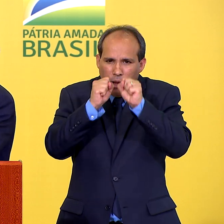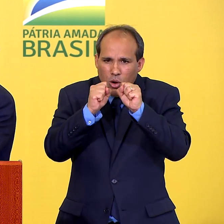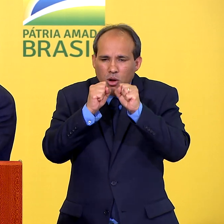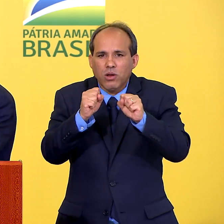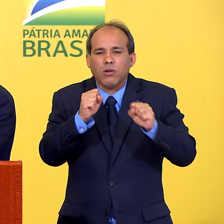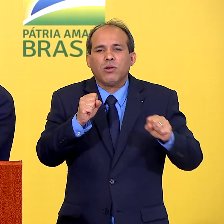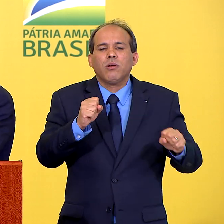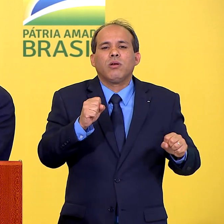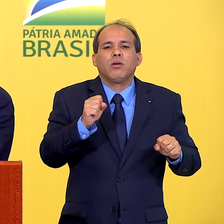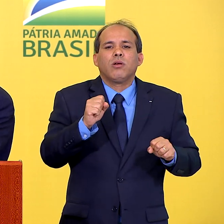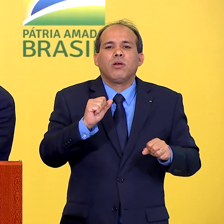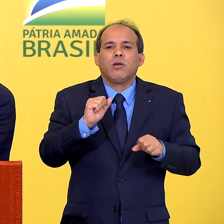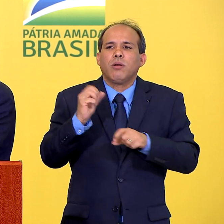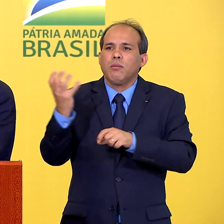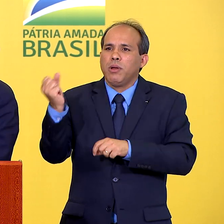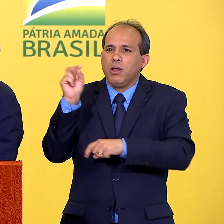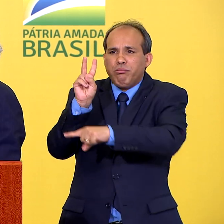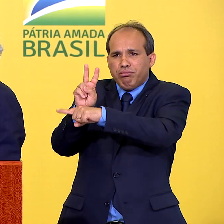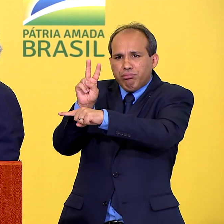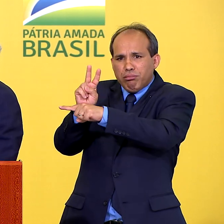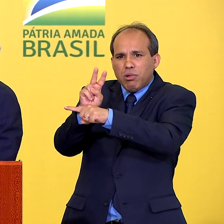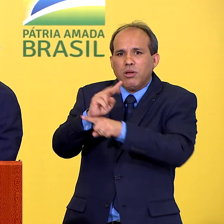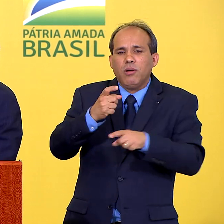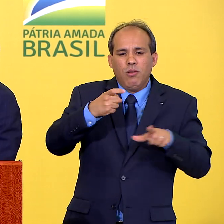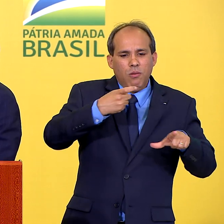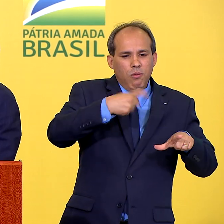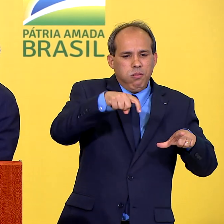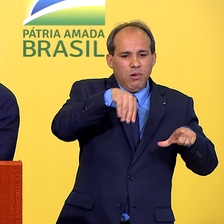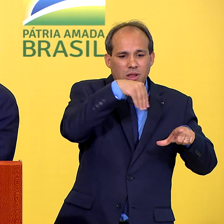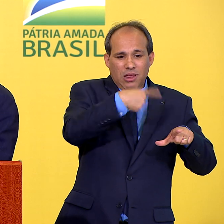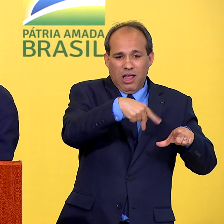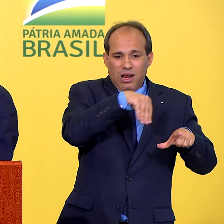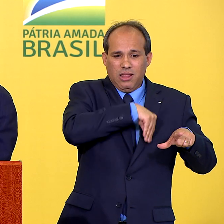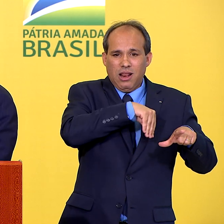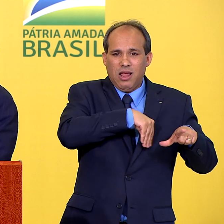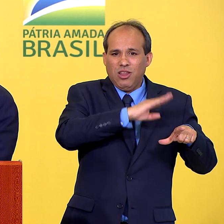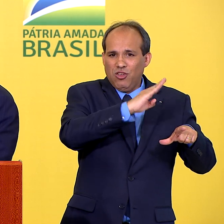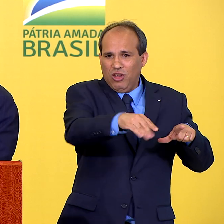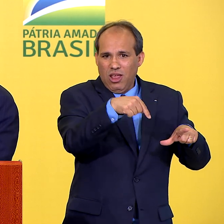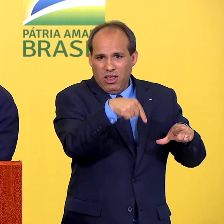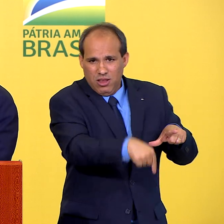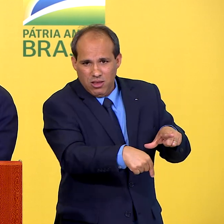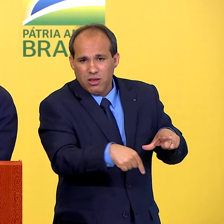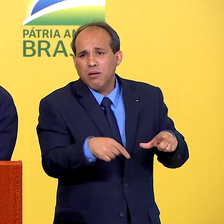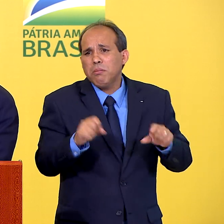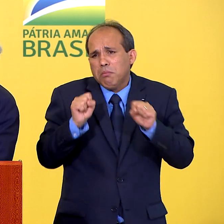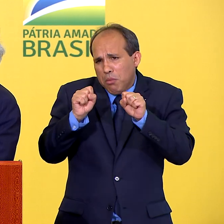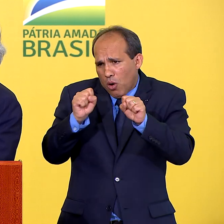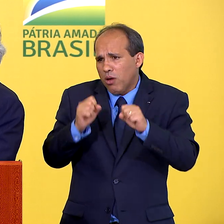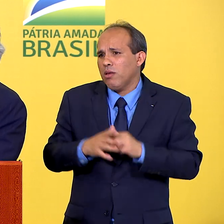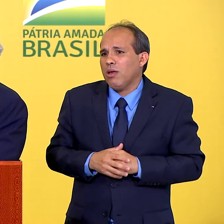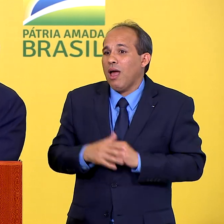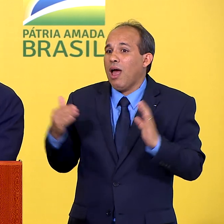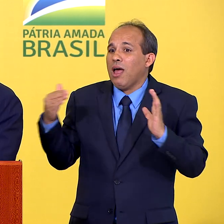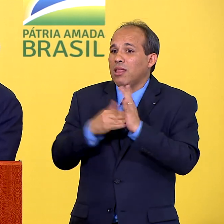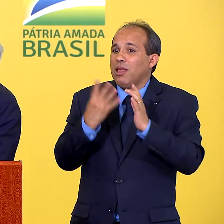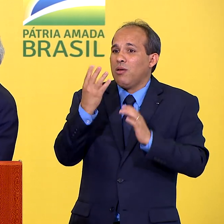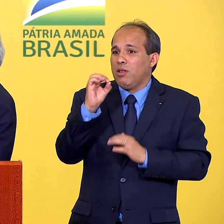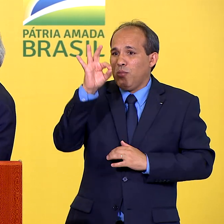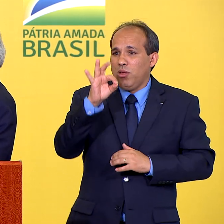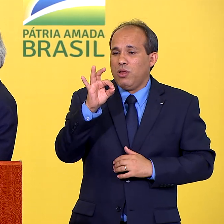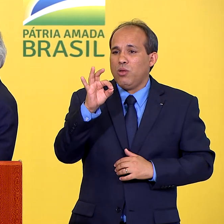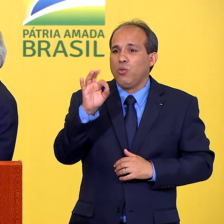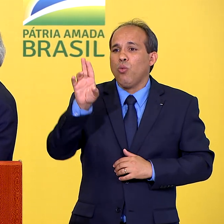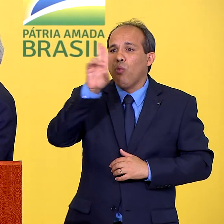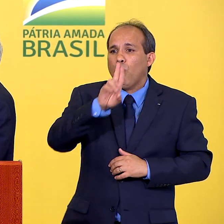justamente, de quem precisar desses recursos poder fazer o crédito consignado, com até 40%.